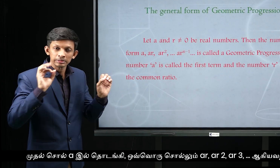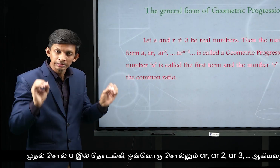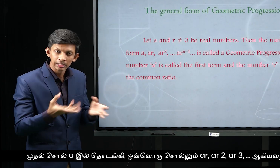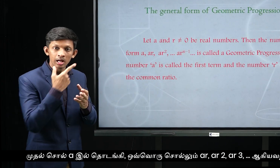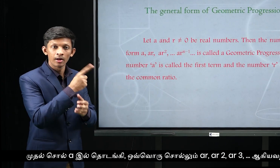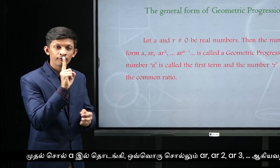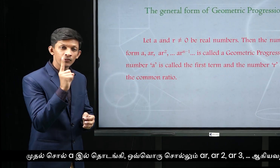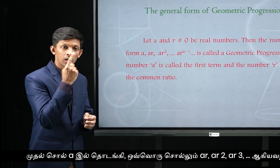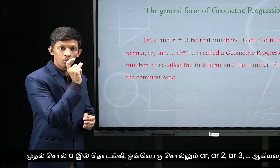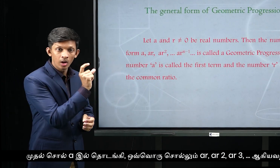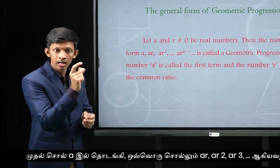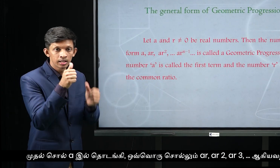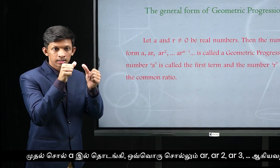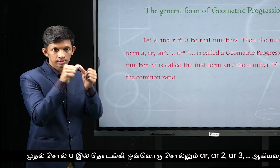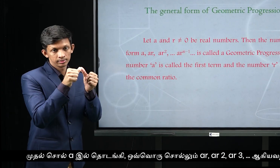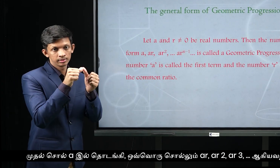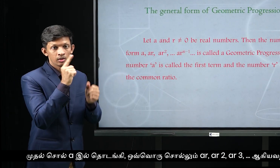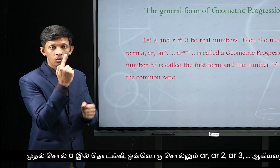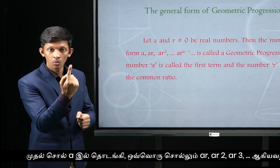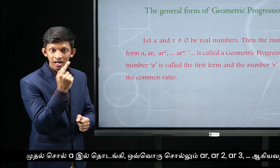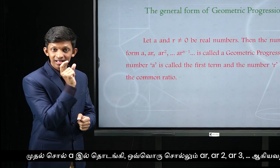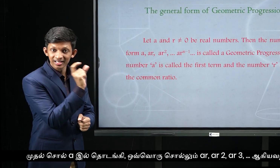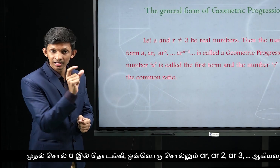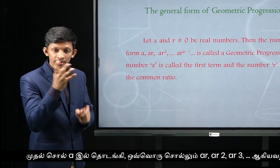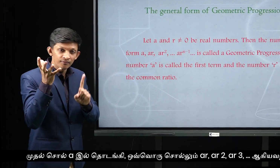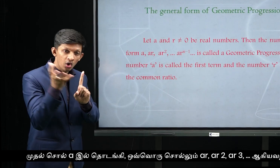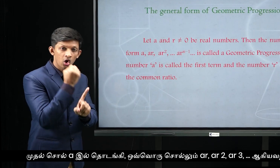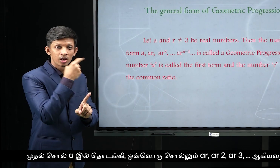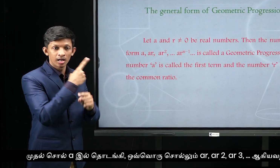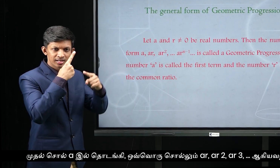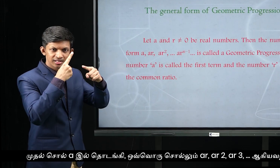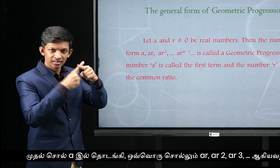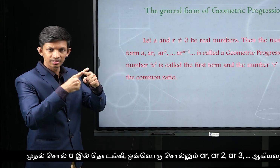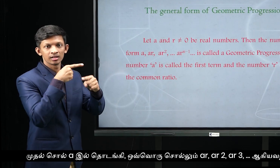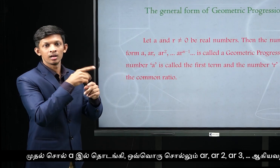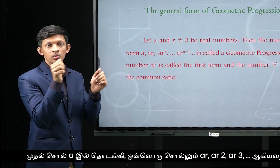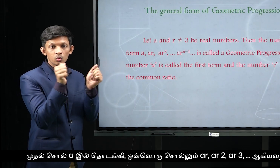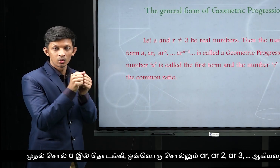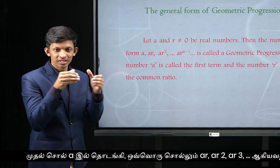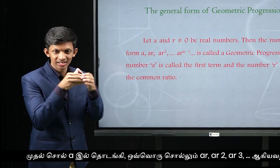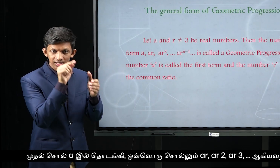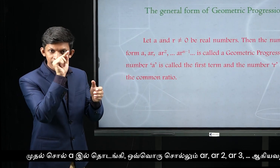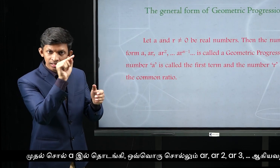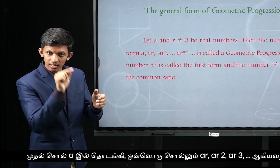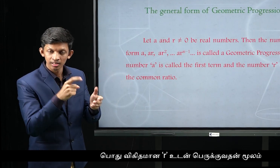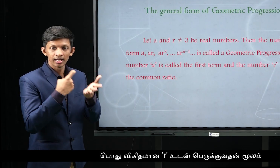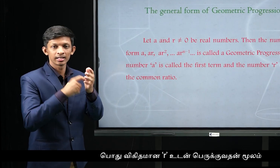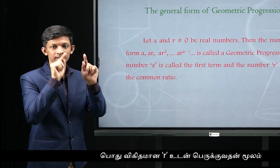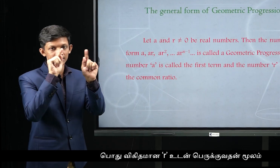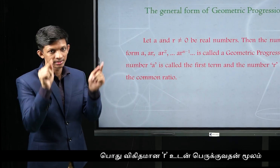தொடங்கி ஒவ்வொரு சொல்லும் AR, AR2, AR3 ஆகியவற்றை கொடுக்கும் பொழுது